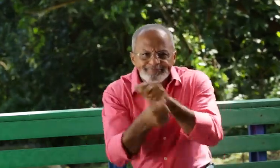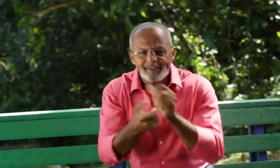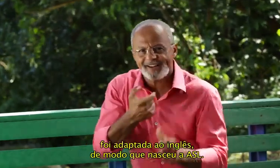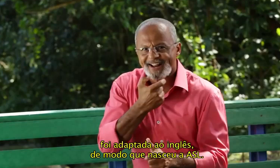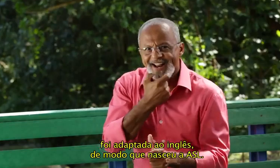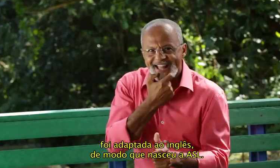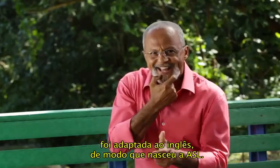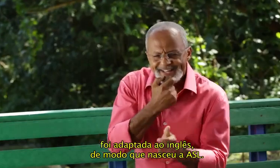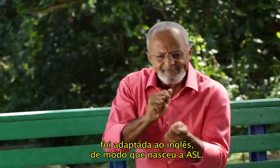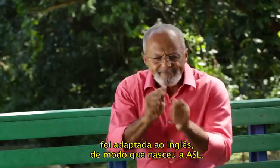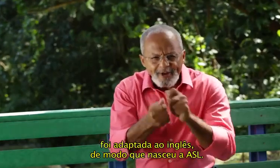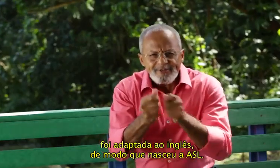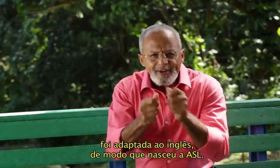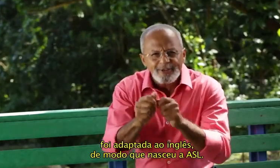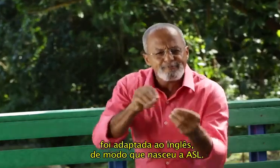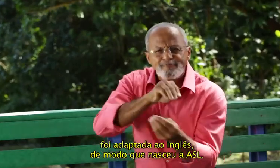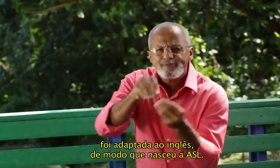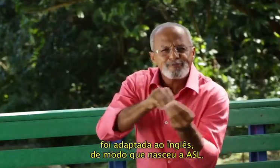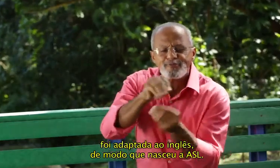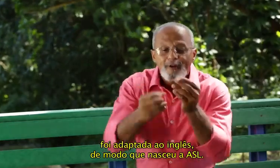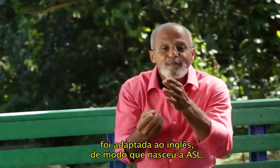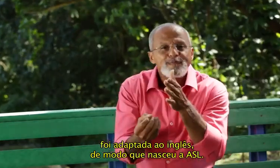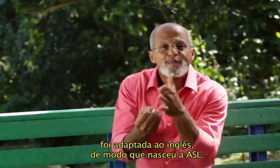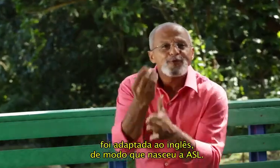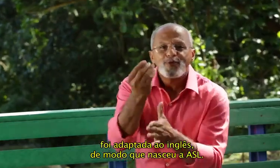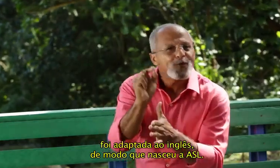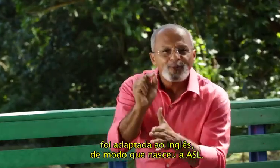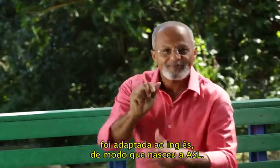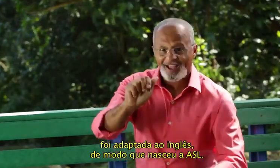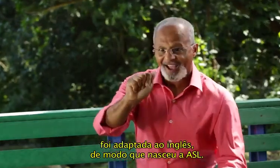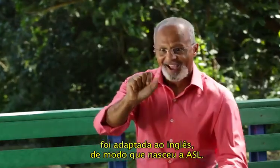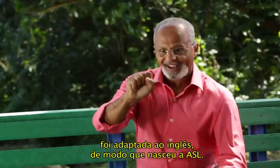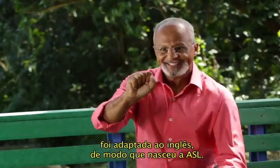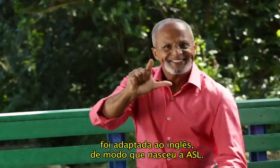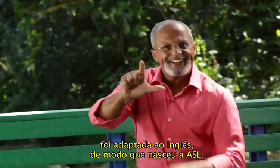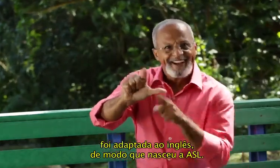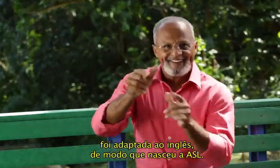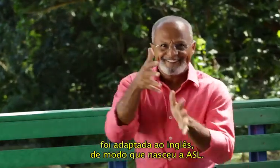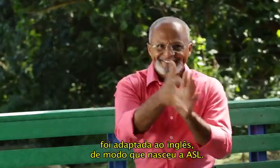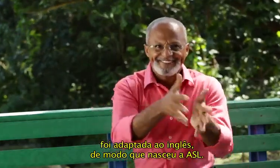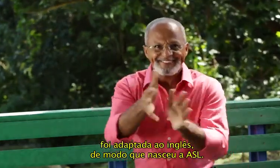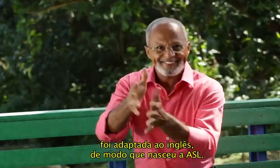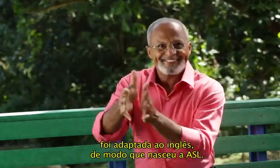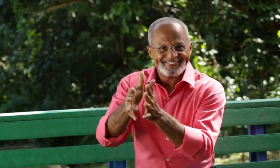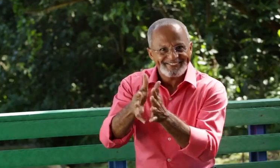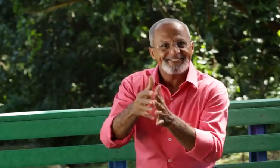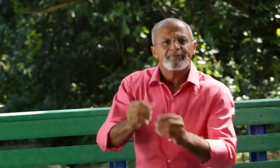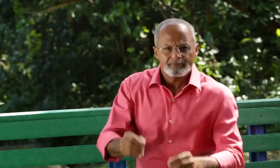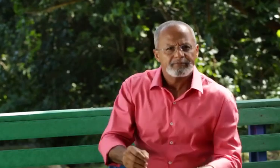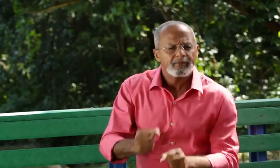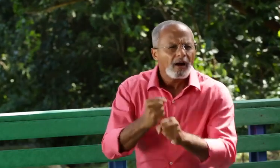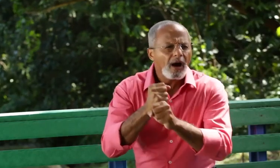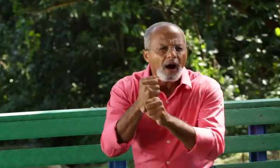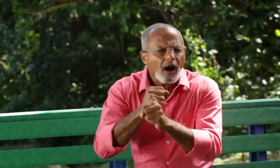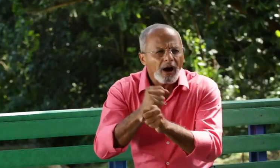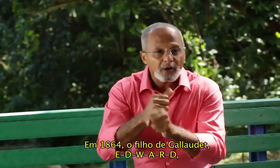foi adaptada ao inglês, de modo que nasceu a ASL. Em